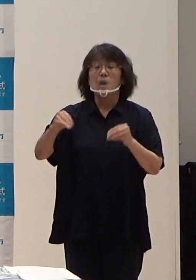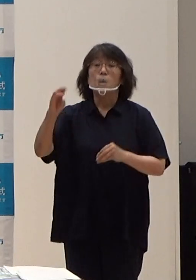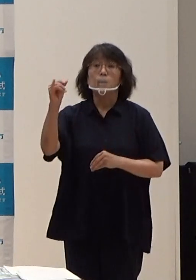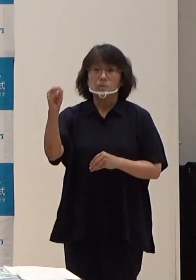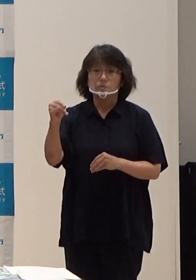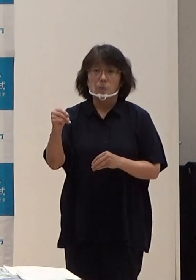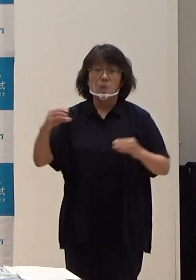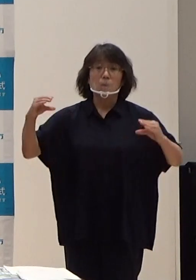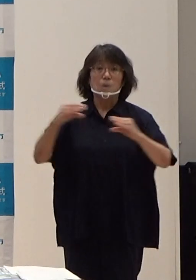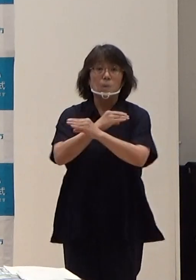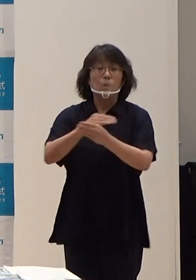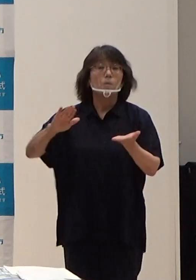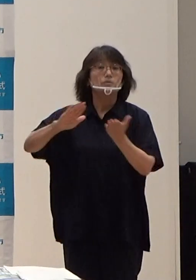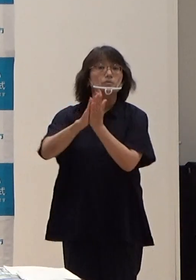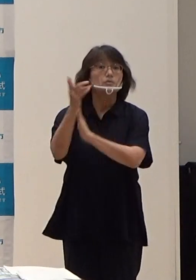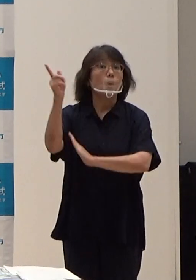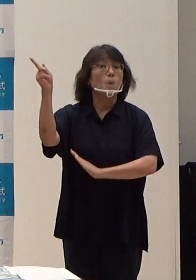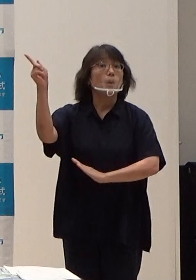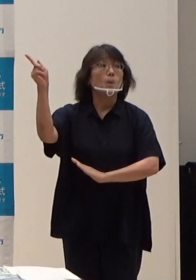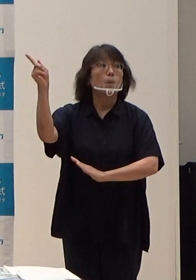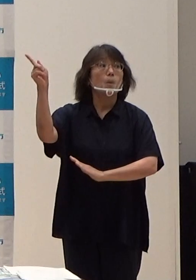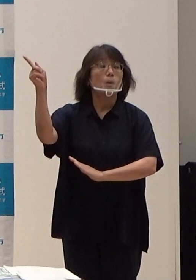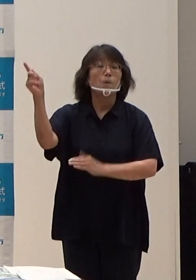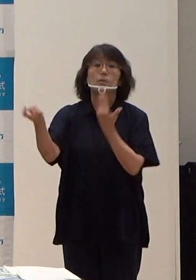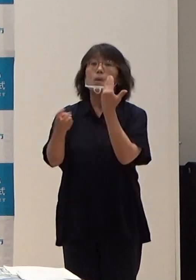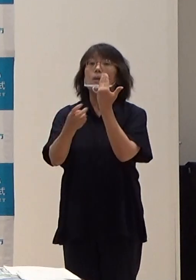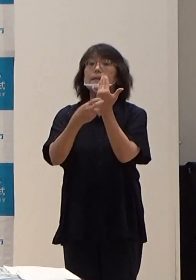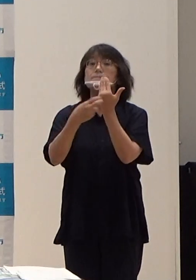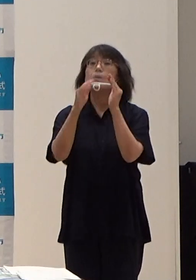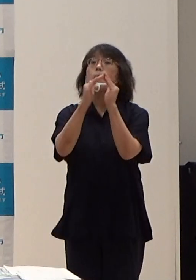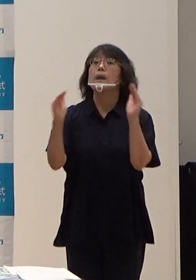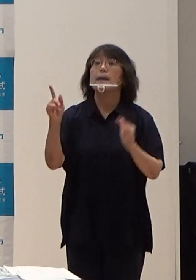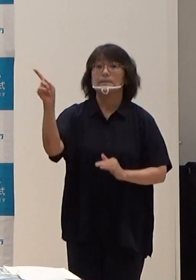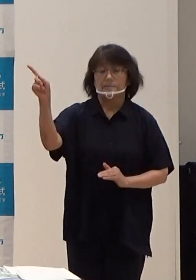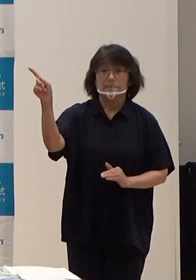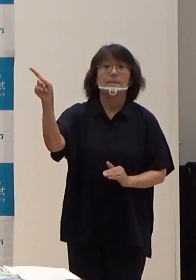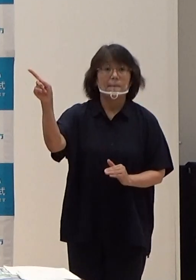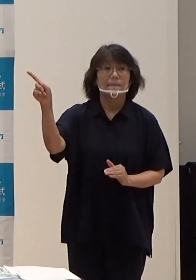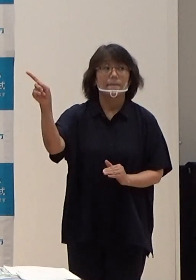の在り方検討会で、